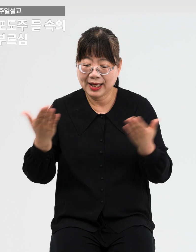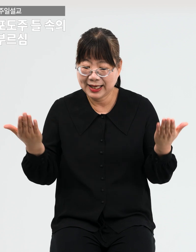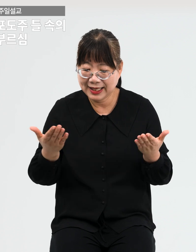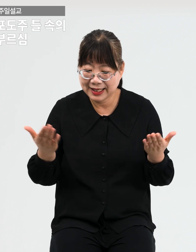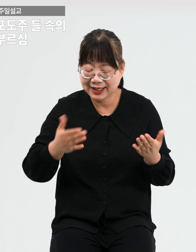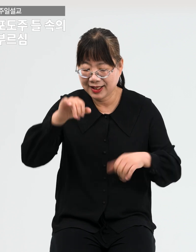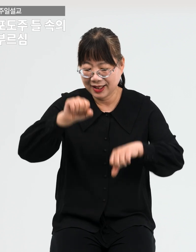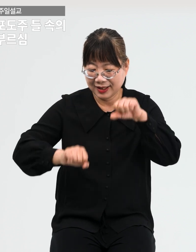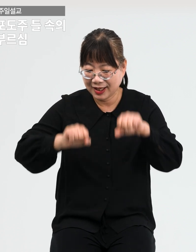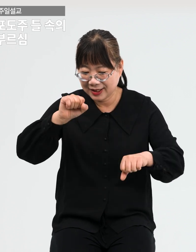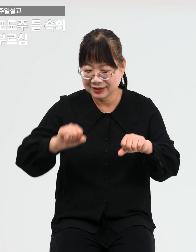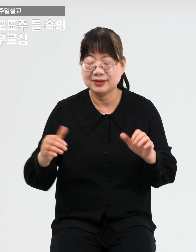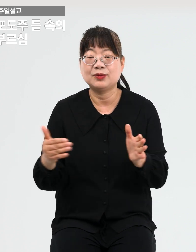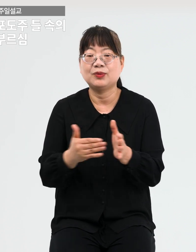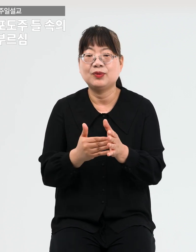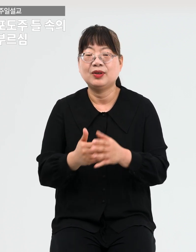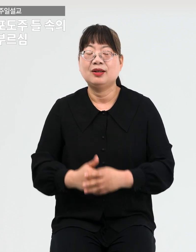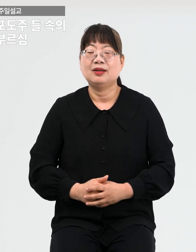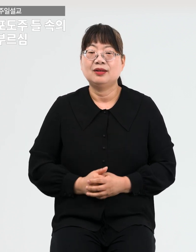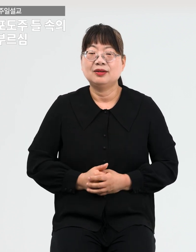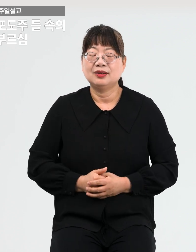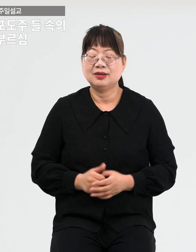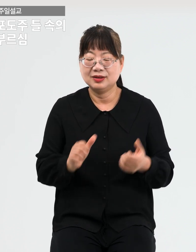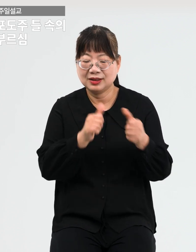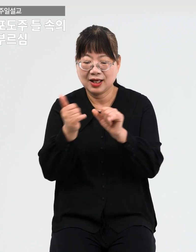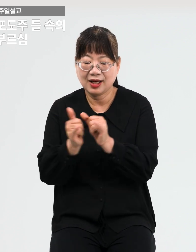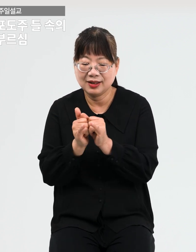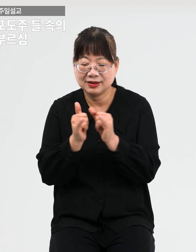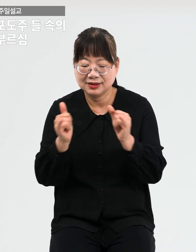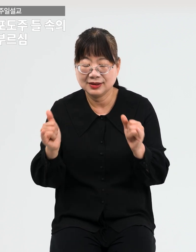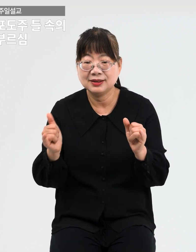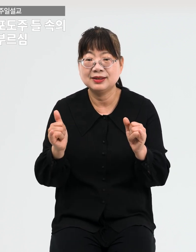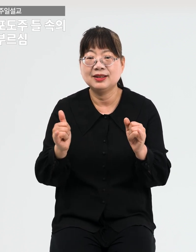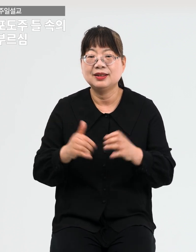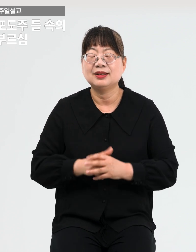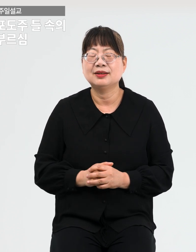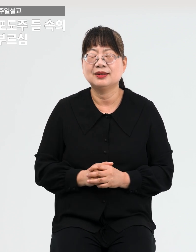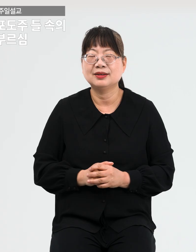불가능한 일 행하시고 죽은 자를